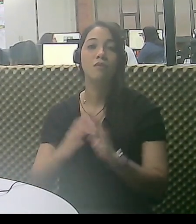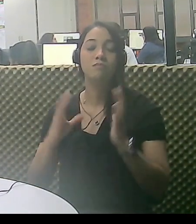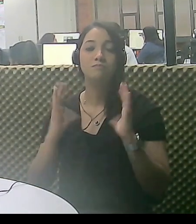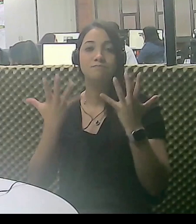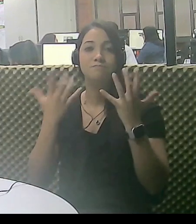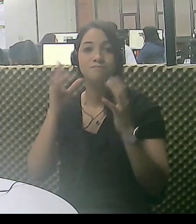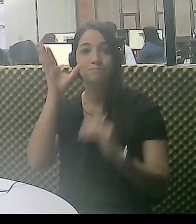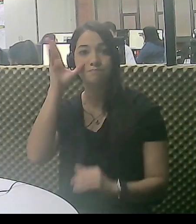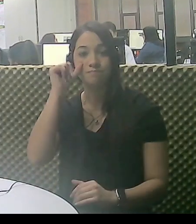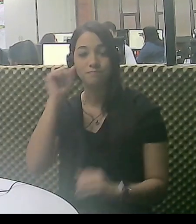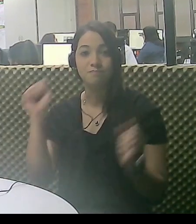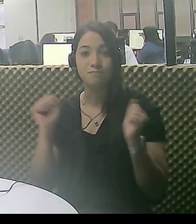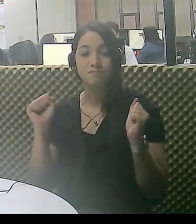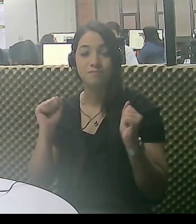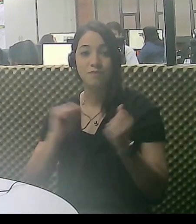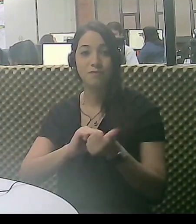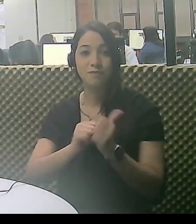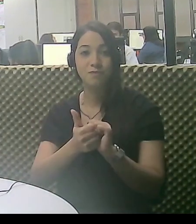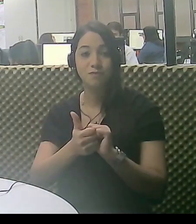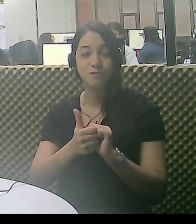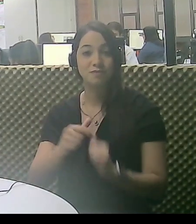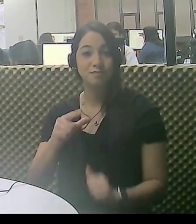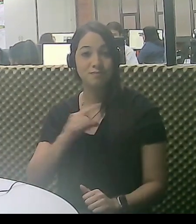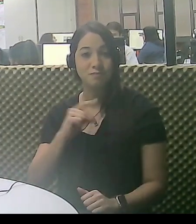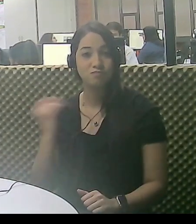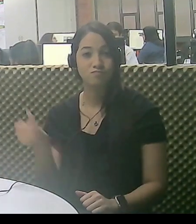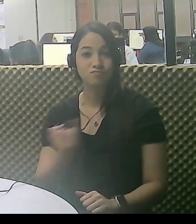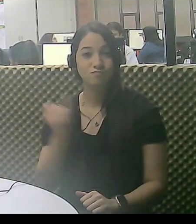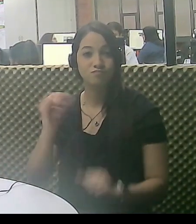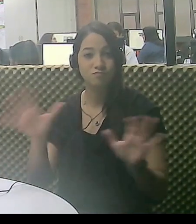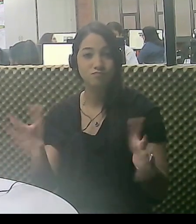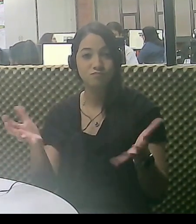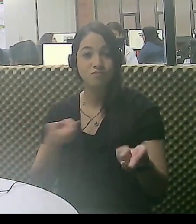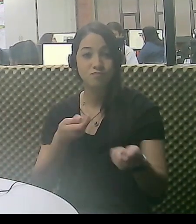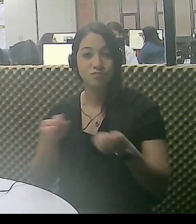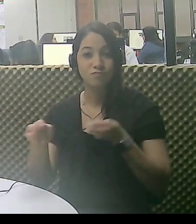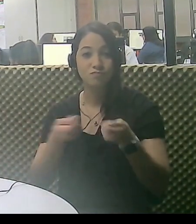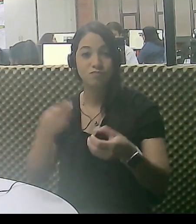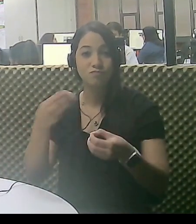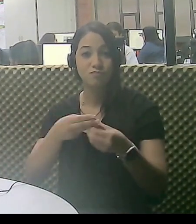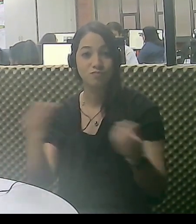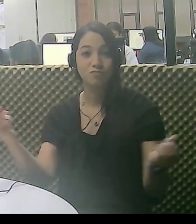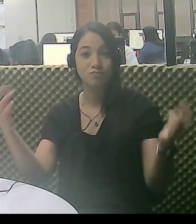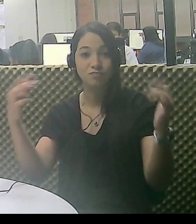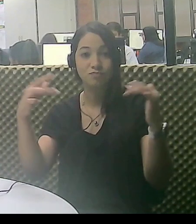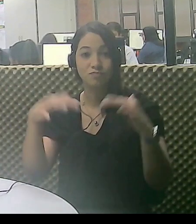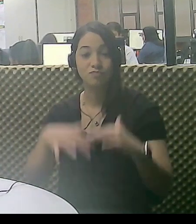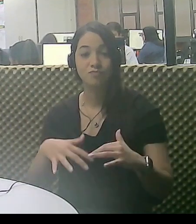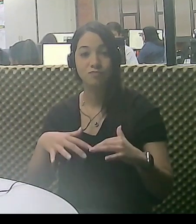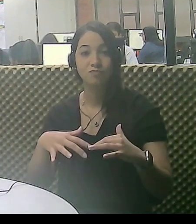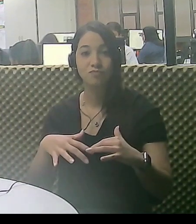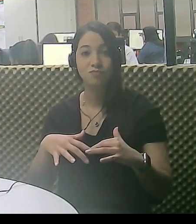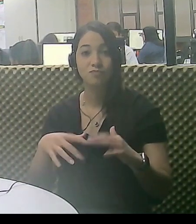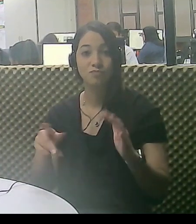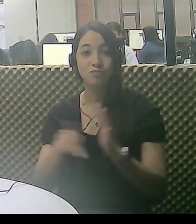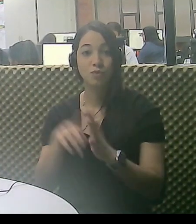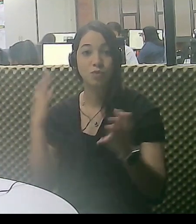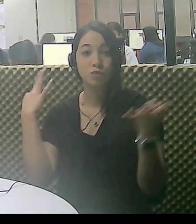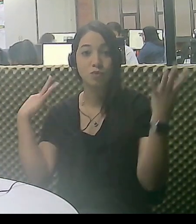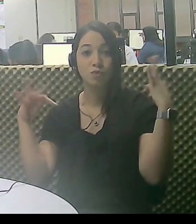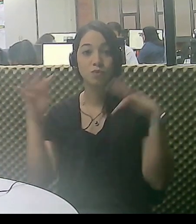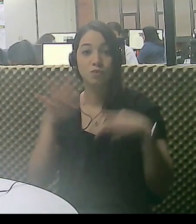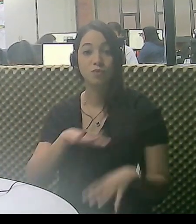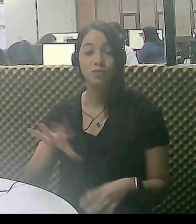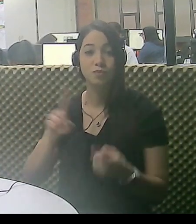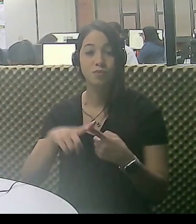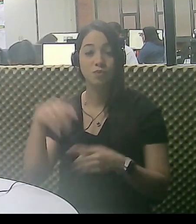espetáculo para os amantes do futebol, o jogo proporcionou um importante fomento econômico ao município, sobretudo para o setor do turismo, em